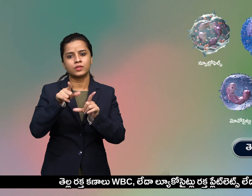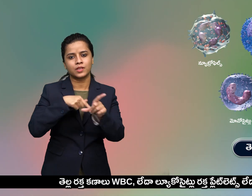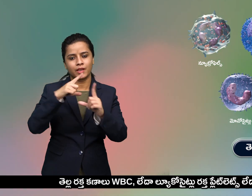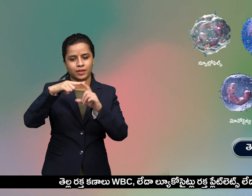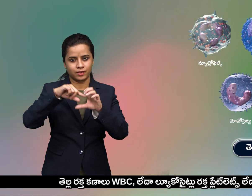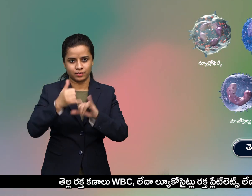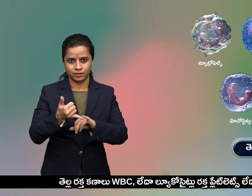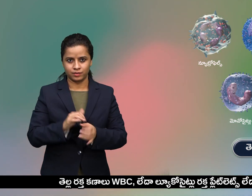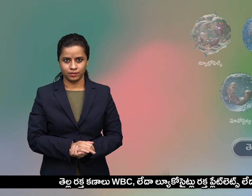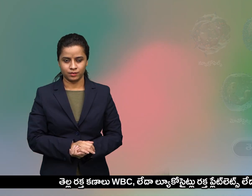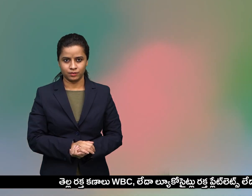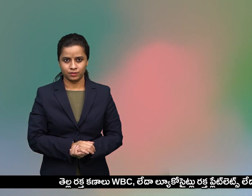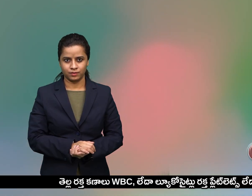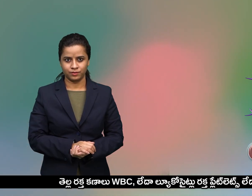లేదా థ్రోంబోసైట్లు.